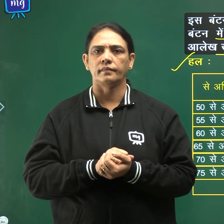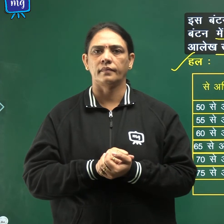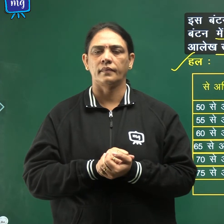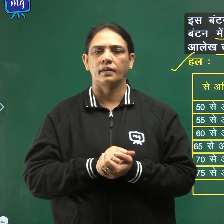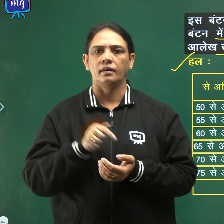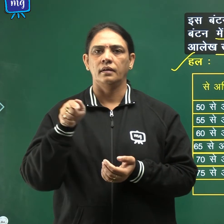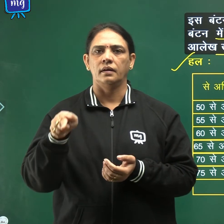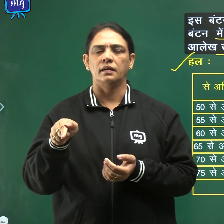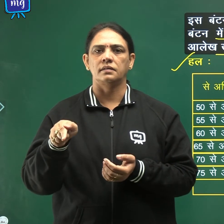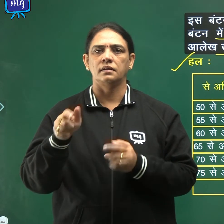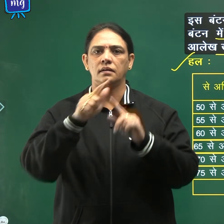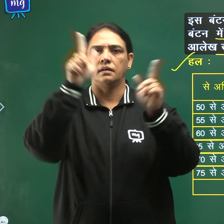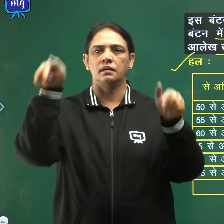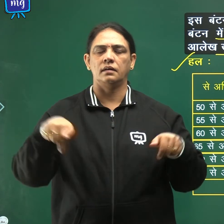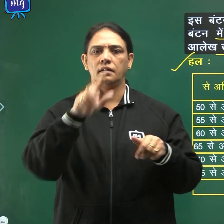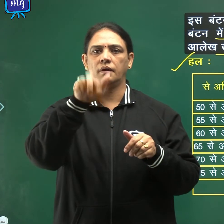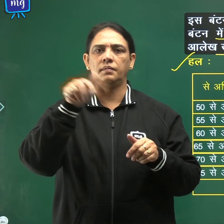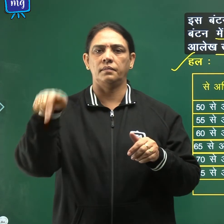इस सारणी में